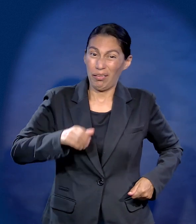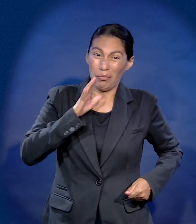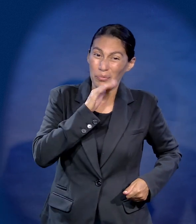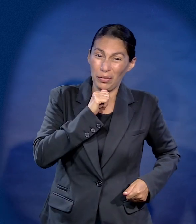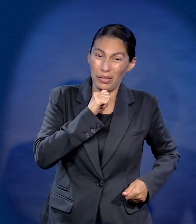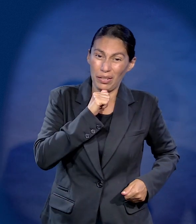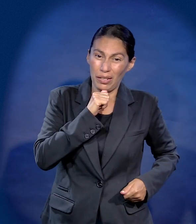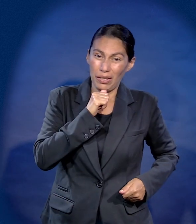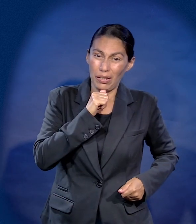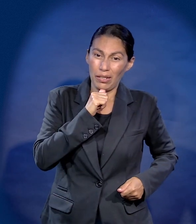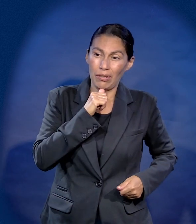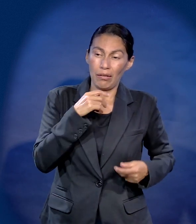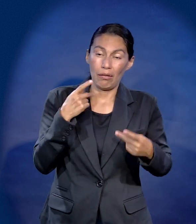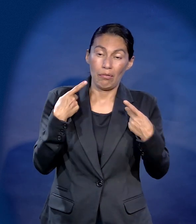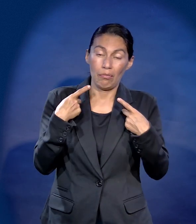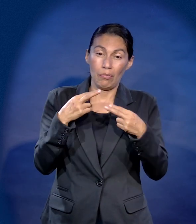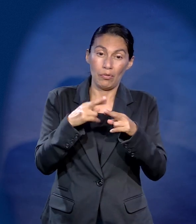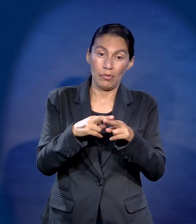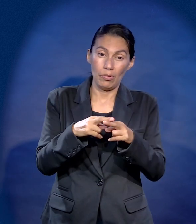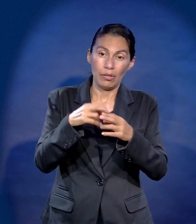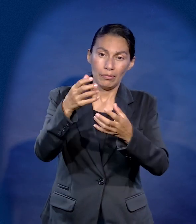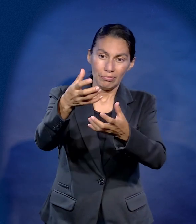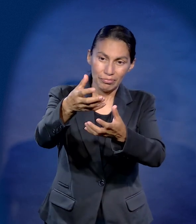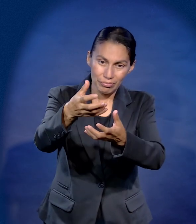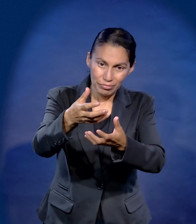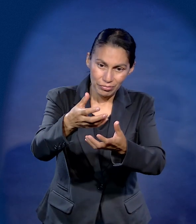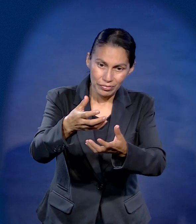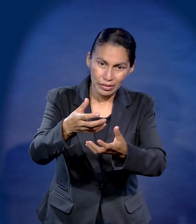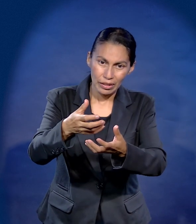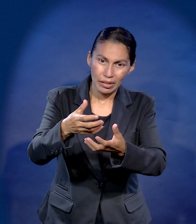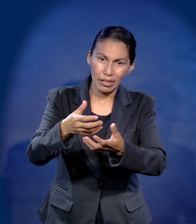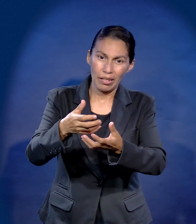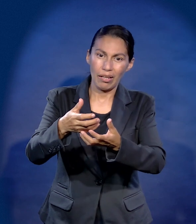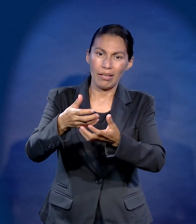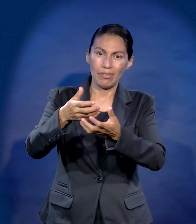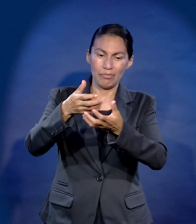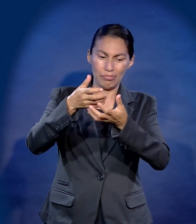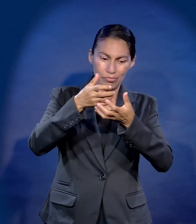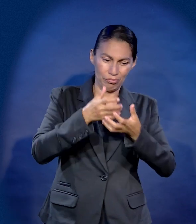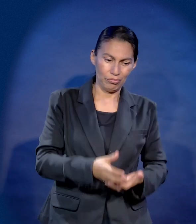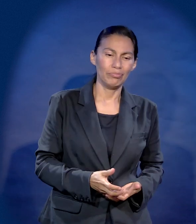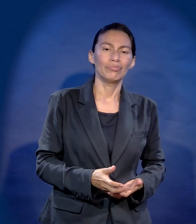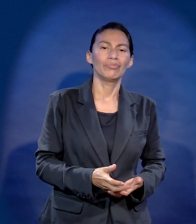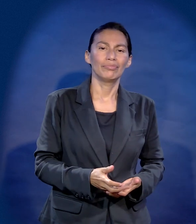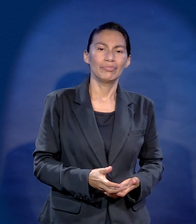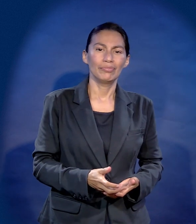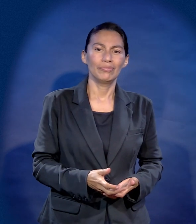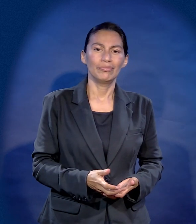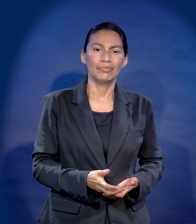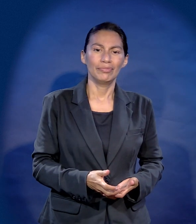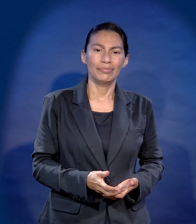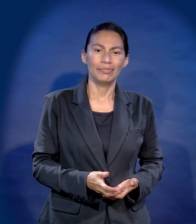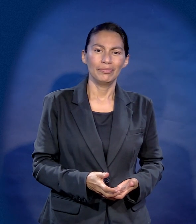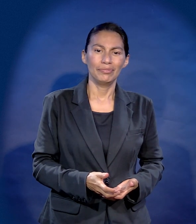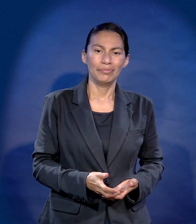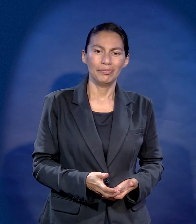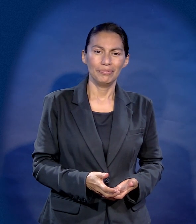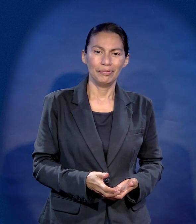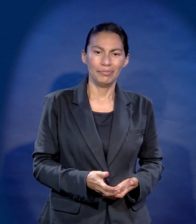avanzar. Así que el profe, quizá por el tiempo, se acercó y tan grande, así él es alto, me agarró. ¡Pum!